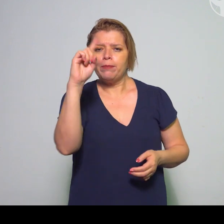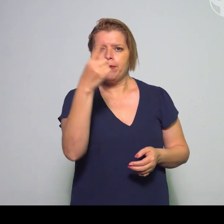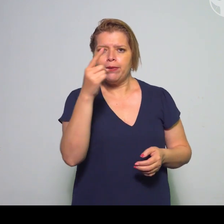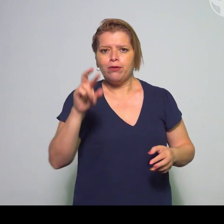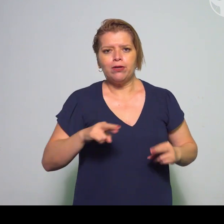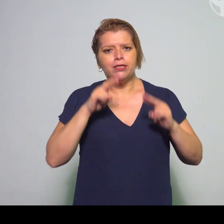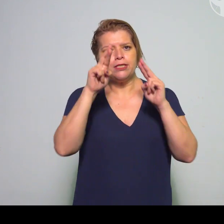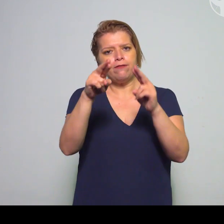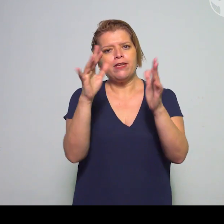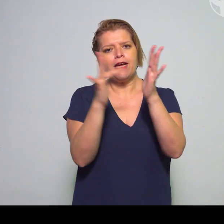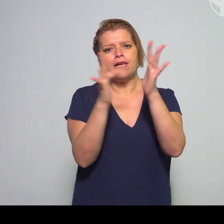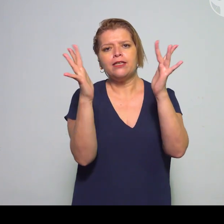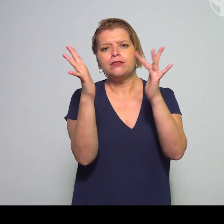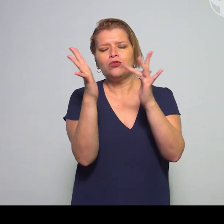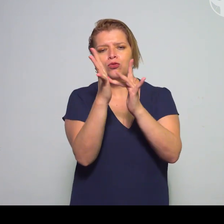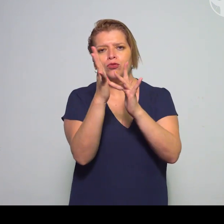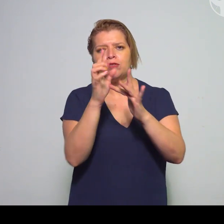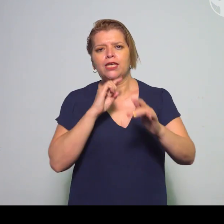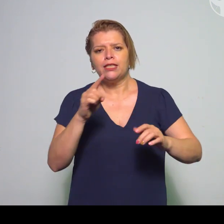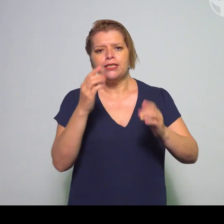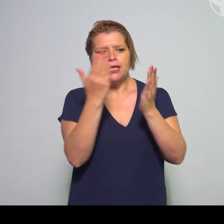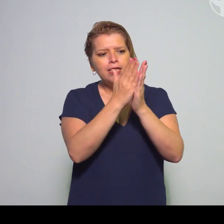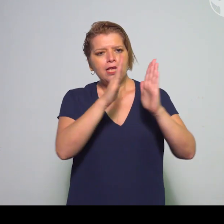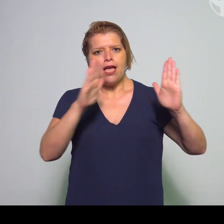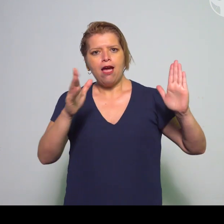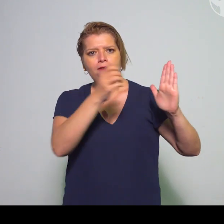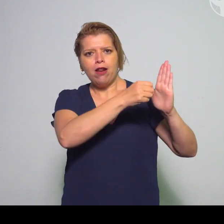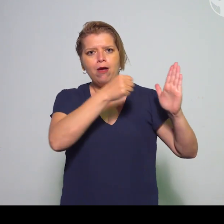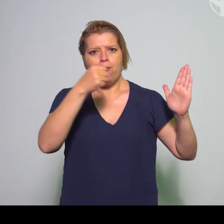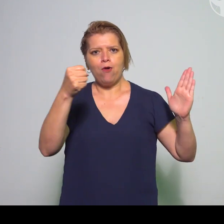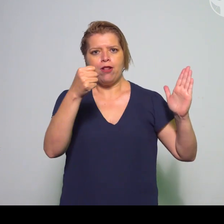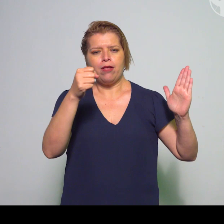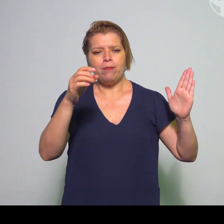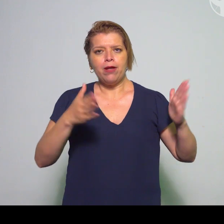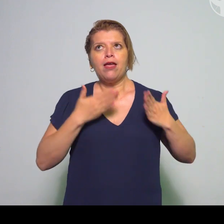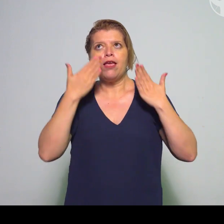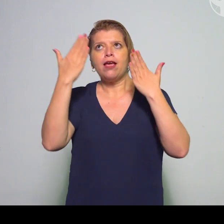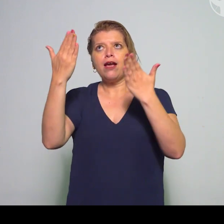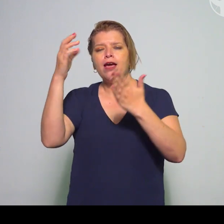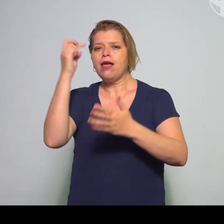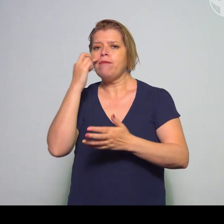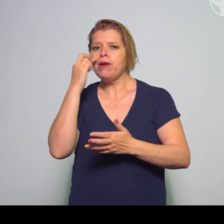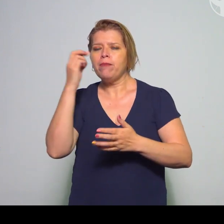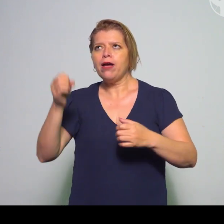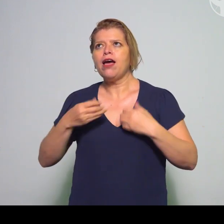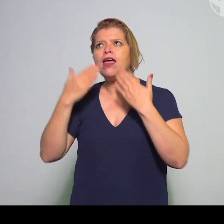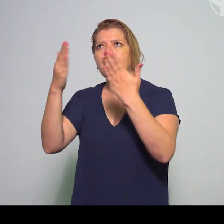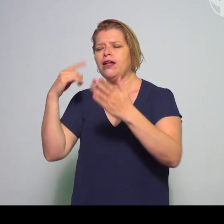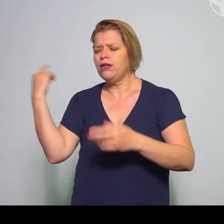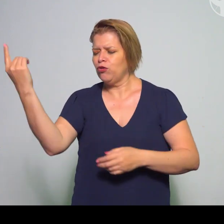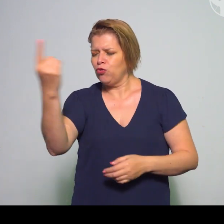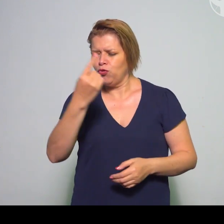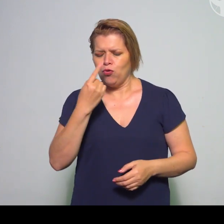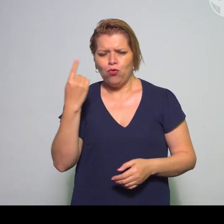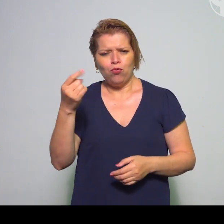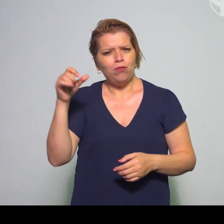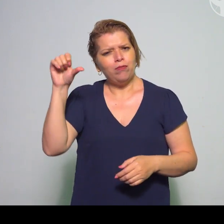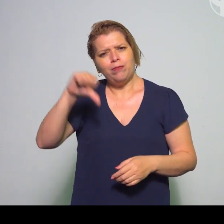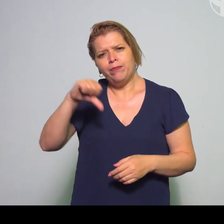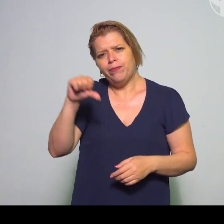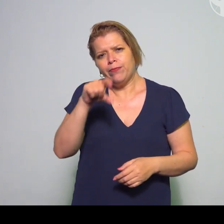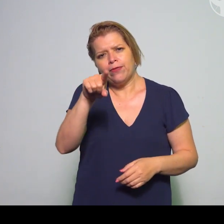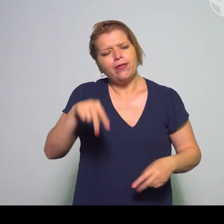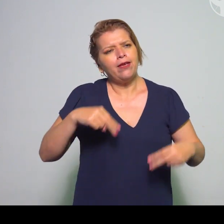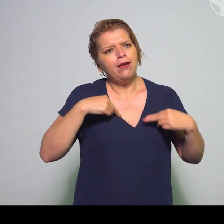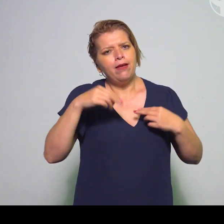en primer lugar recibir a Jesús. Jesús es el que te abre la puerta para entrar a papá, a entregarle esos pedazos, a renunciar a esas